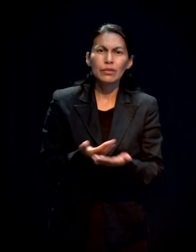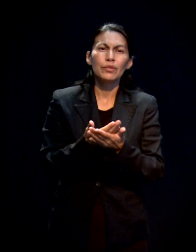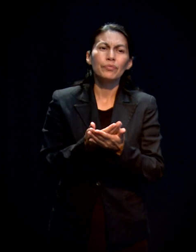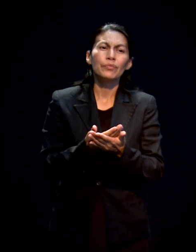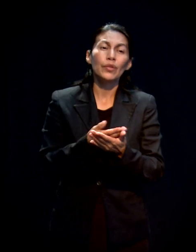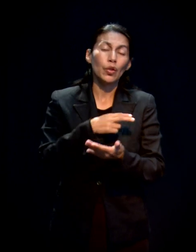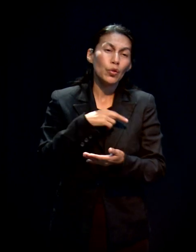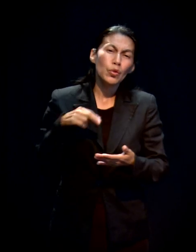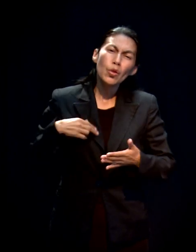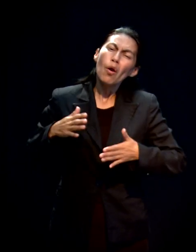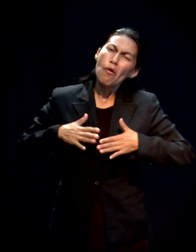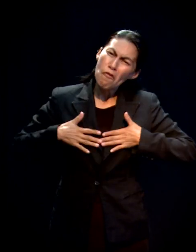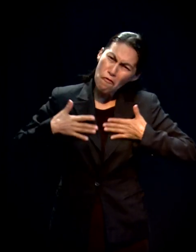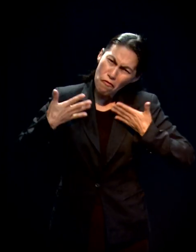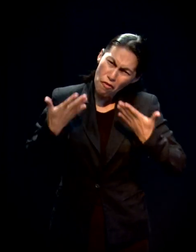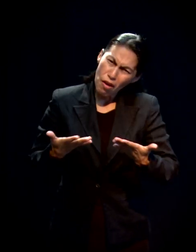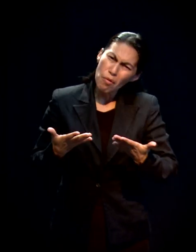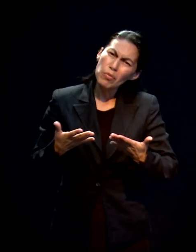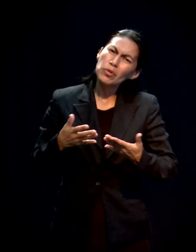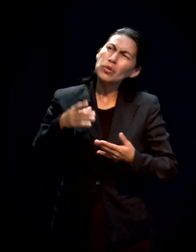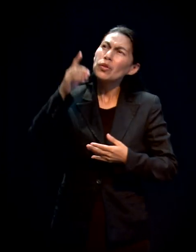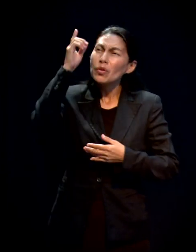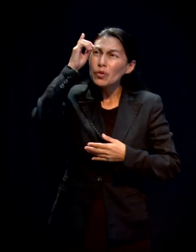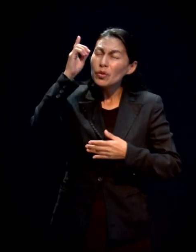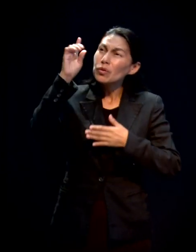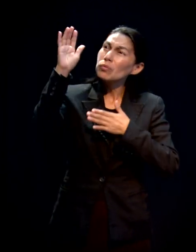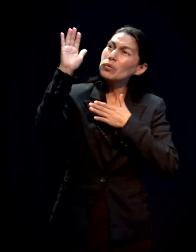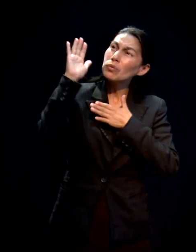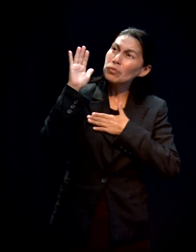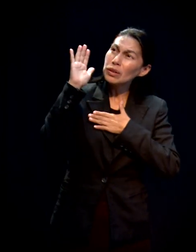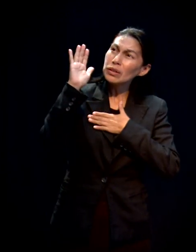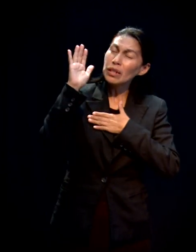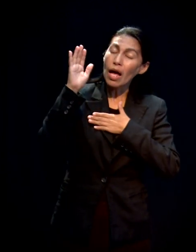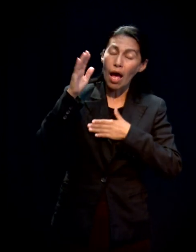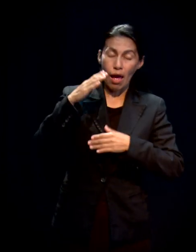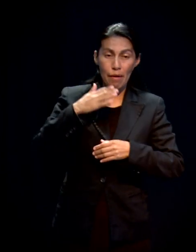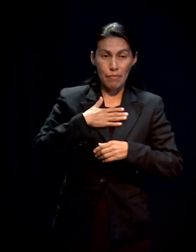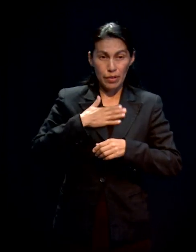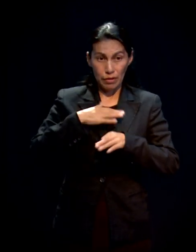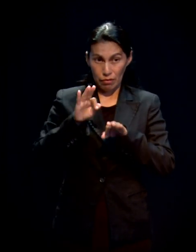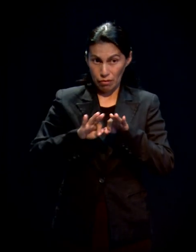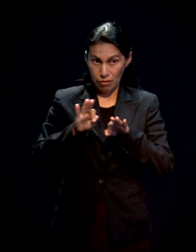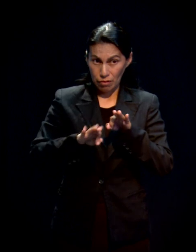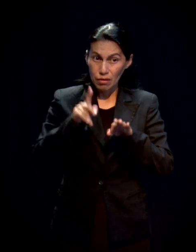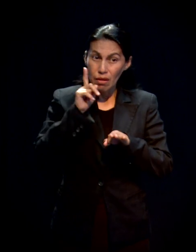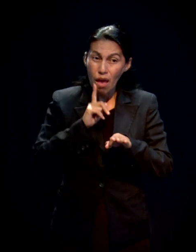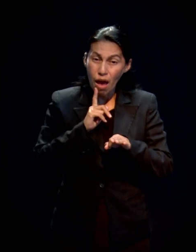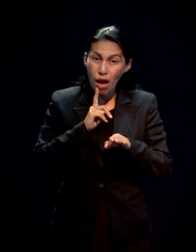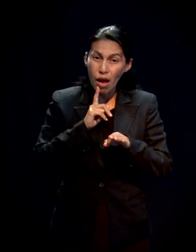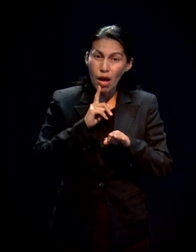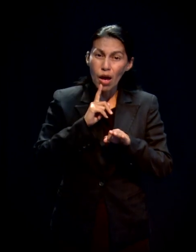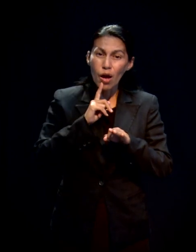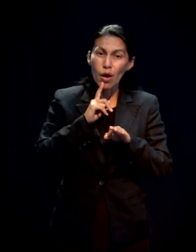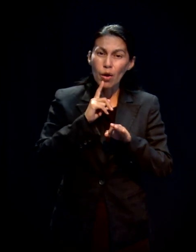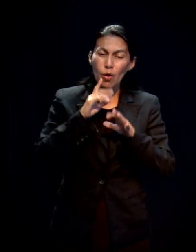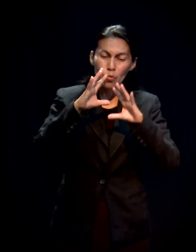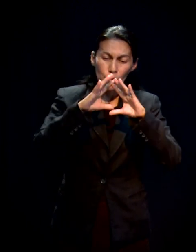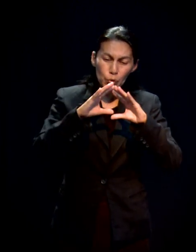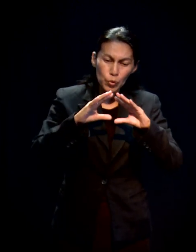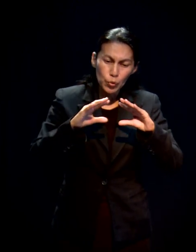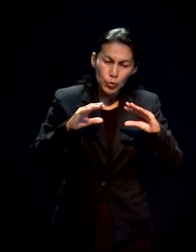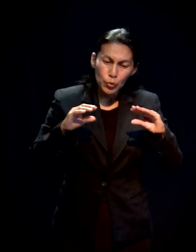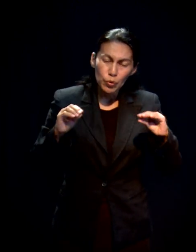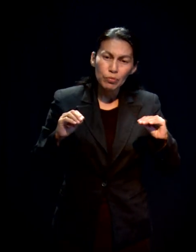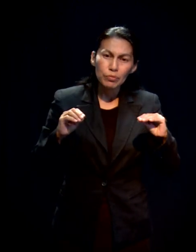entonces se confiamos en las promesas de jesús de que iba a restaurar a mi tía entonces cada